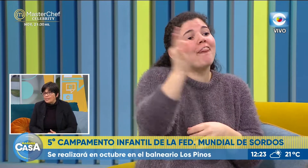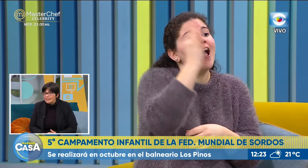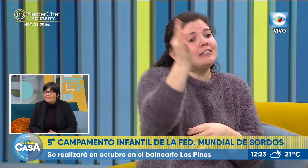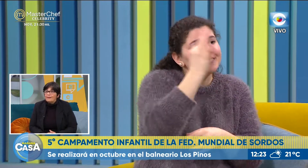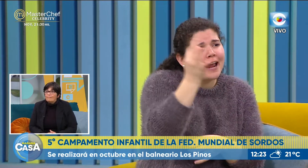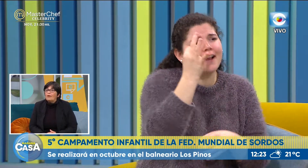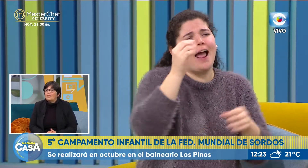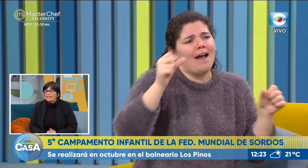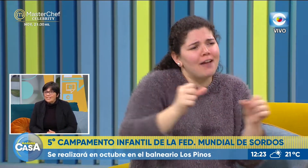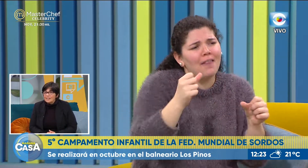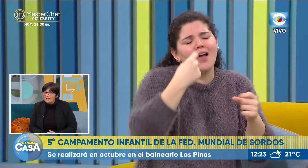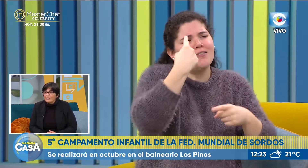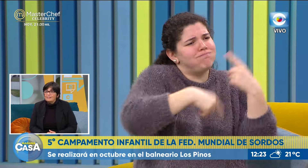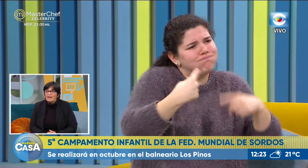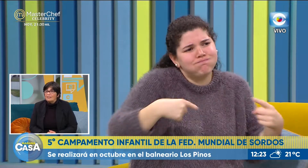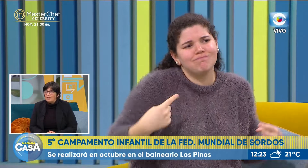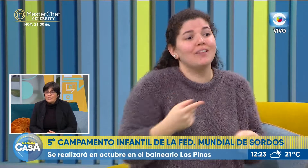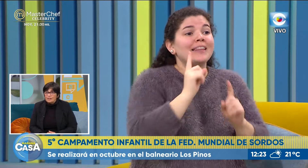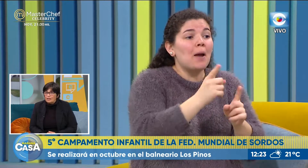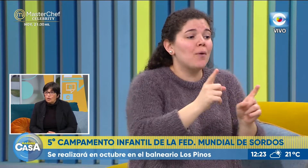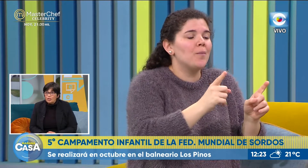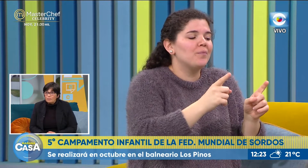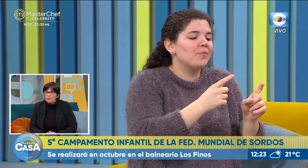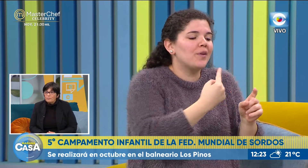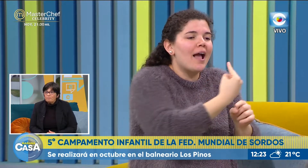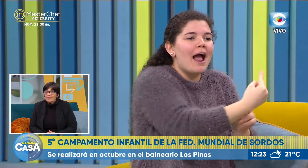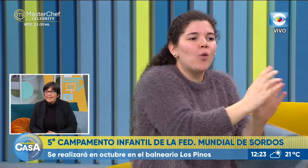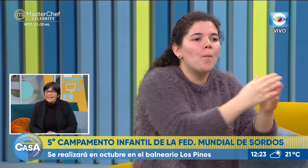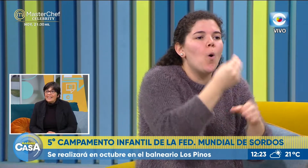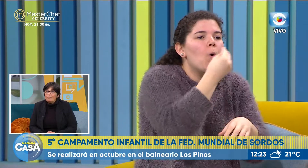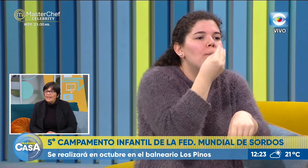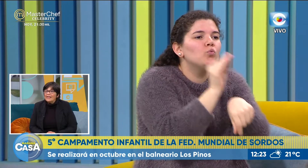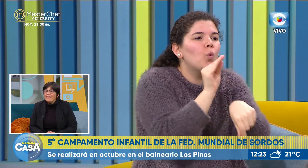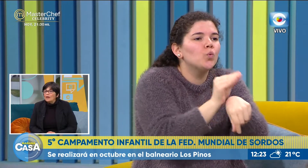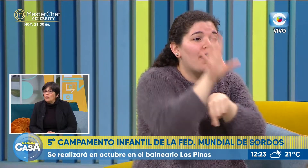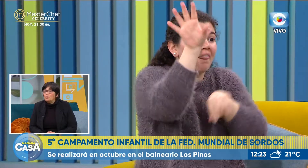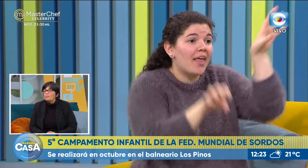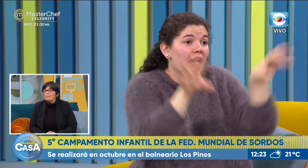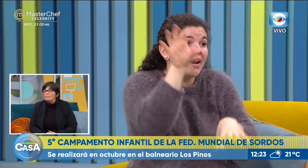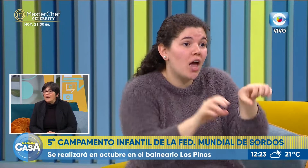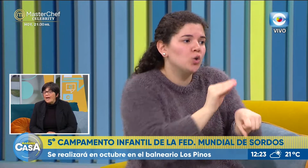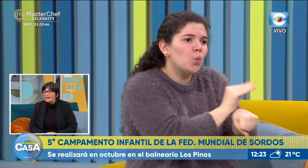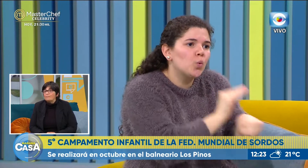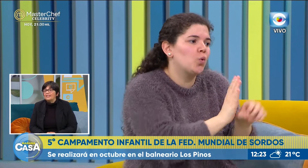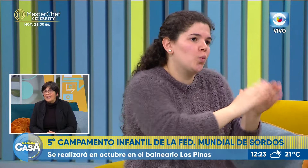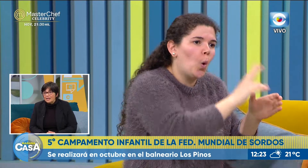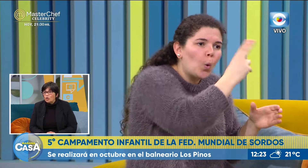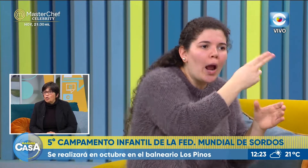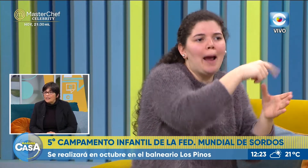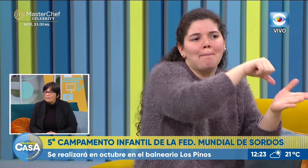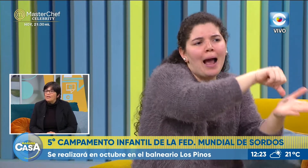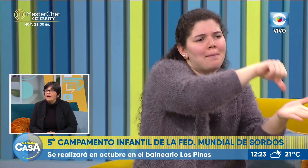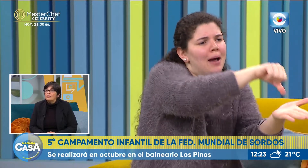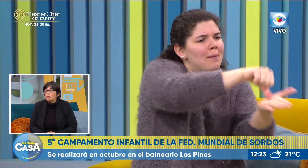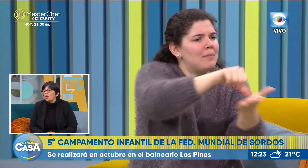líderes. Va a haber talleres, actividades de distinto tipo y también cada grupo va a preparar, va a traer